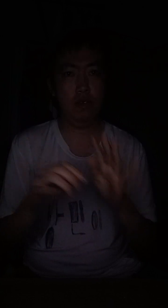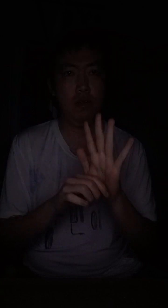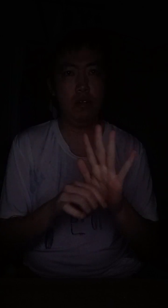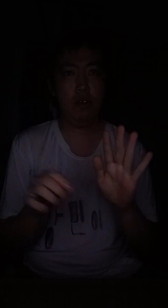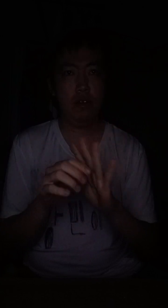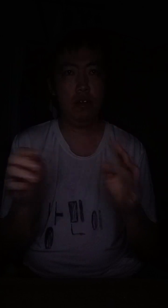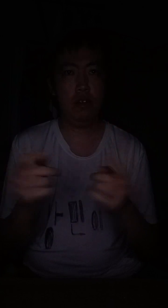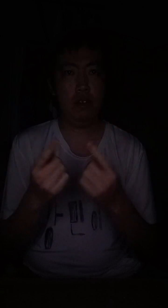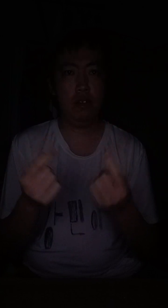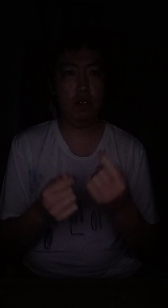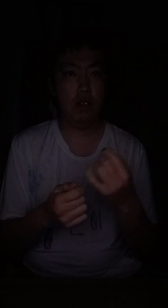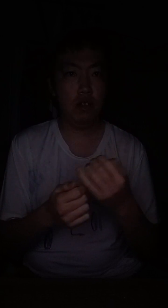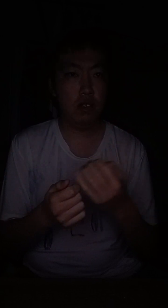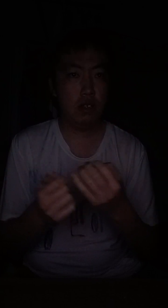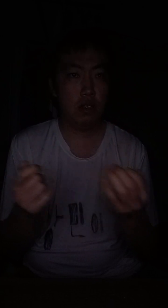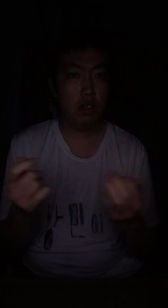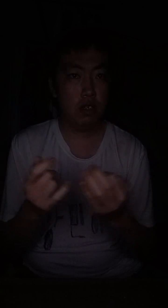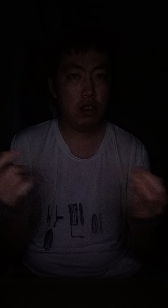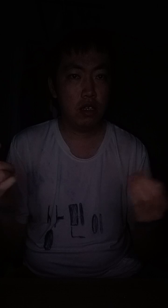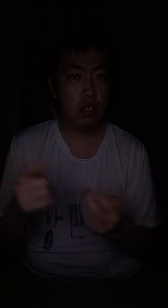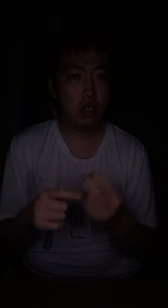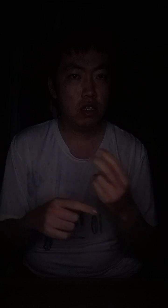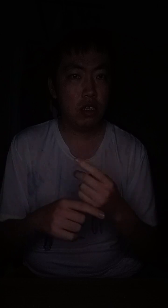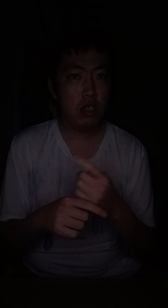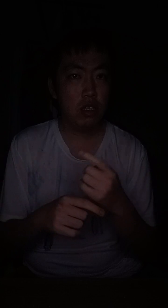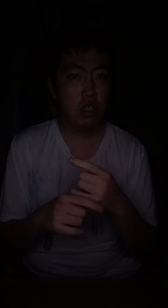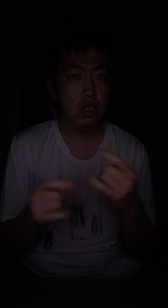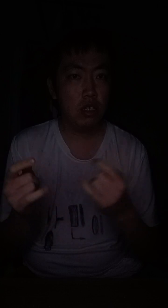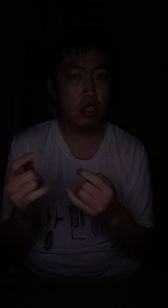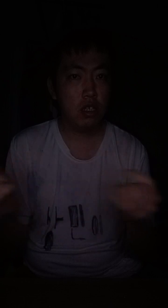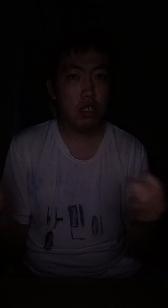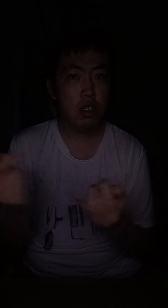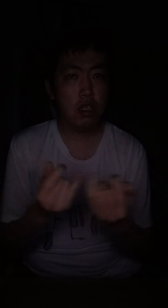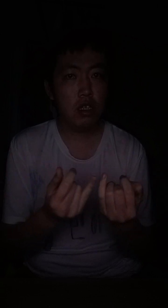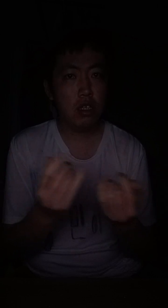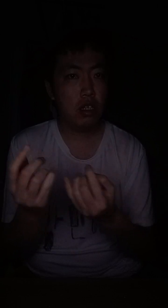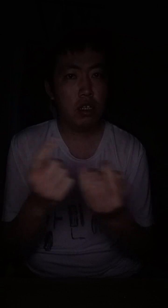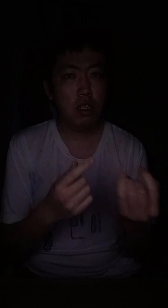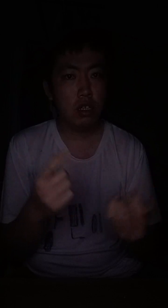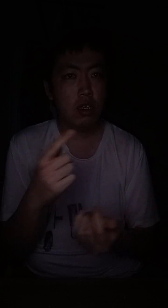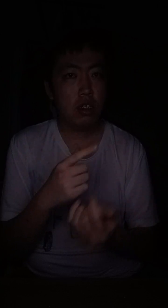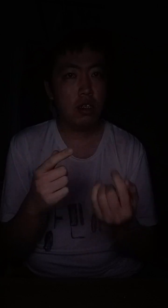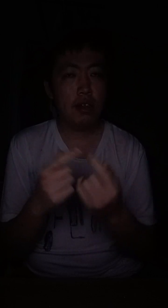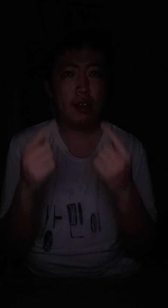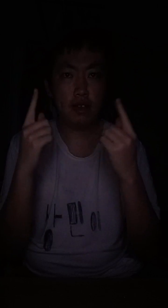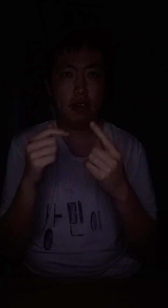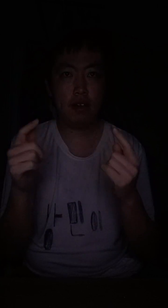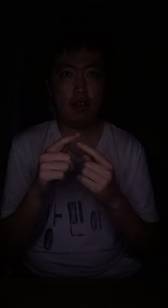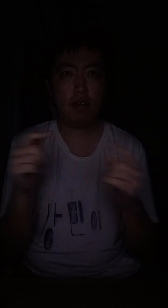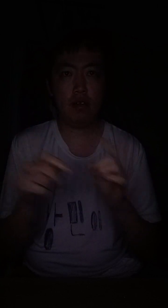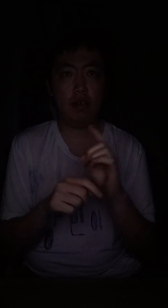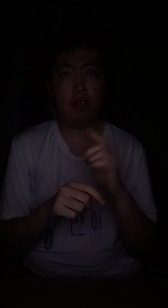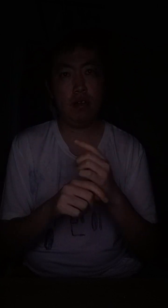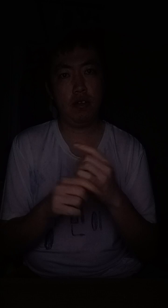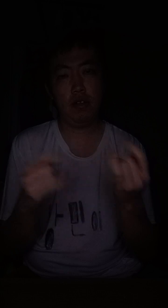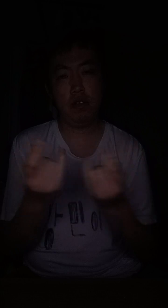밝혔습니다. 이런 가운데 묻지마 범죄에 무방비로 노출된 공용 화장실을 둘러싼 논란도 커지고 있습니다. 남녀가 같이